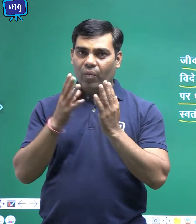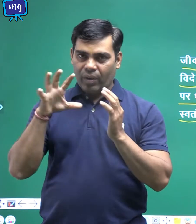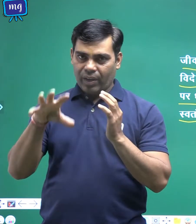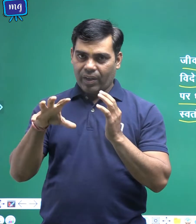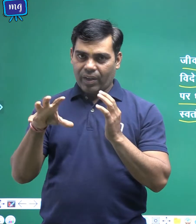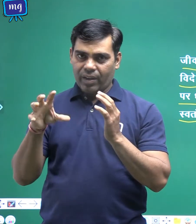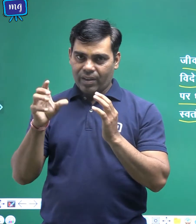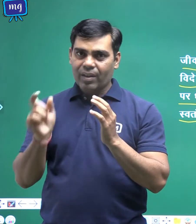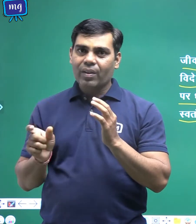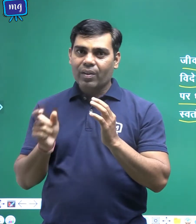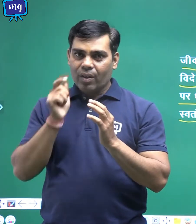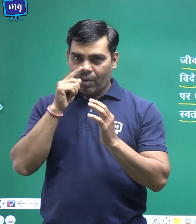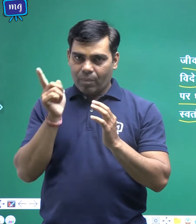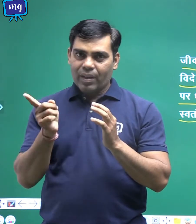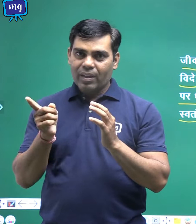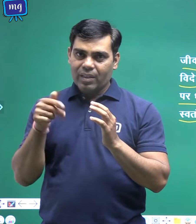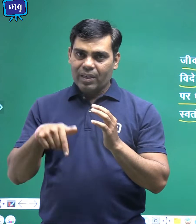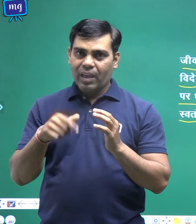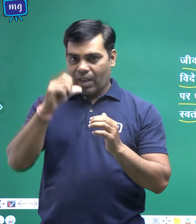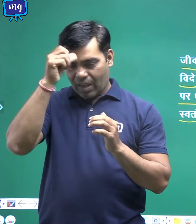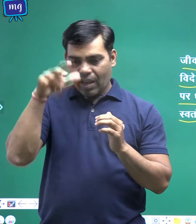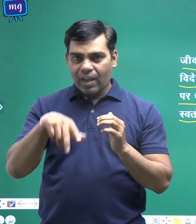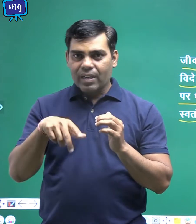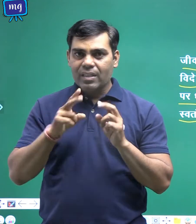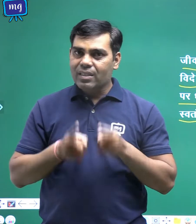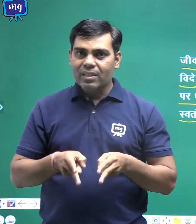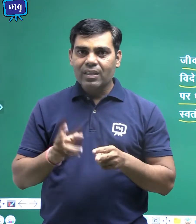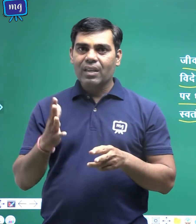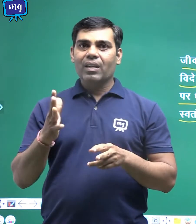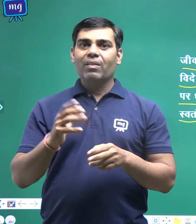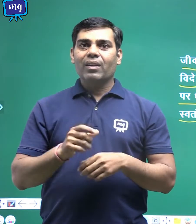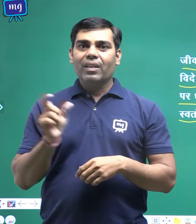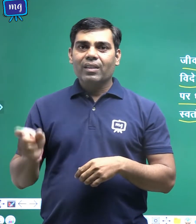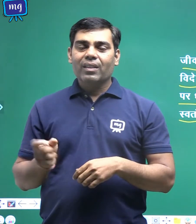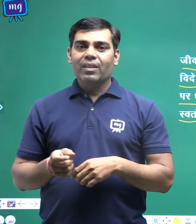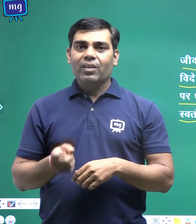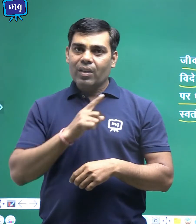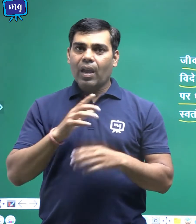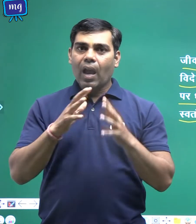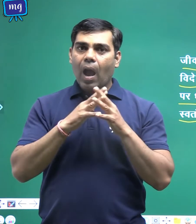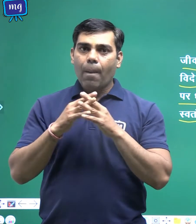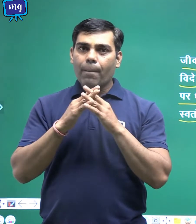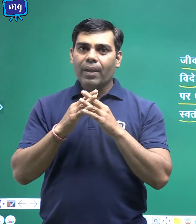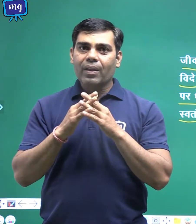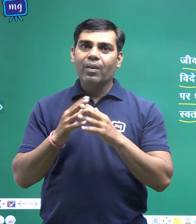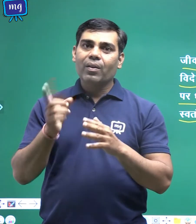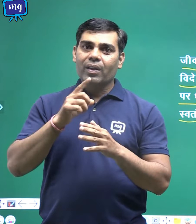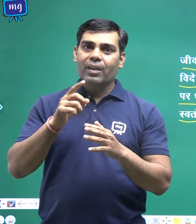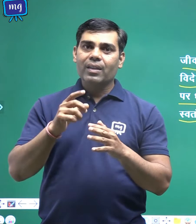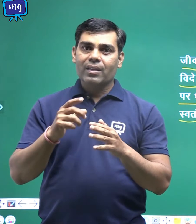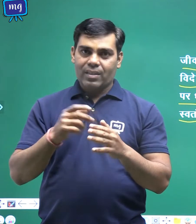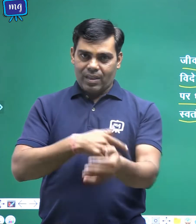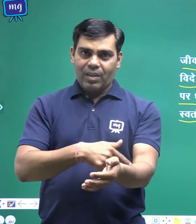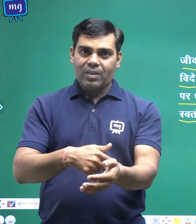यह भारत की रहने वाली नहीं थी। यह अमेरिका की शिकागो प्रांत